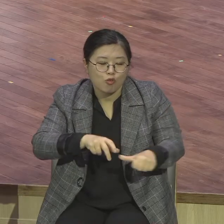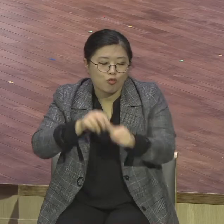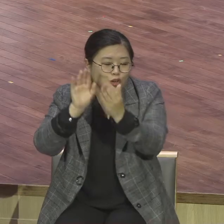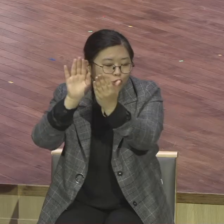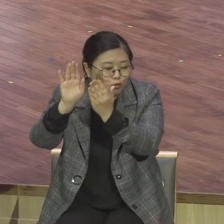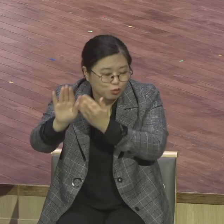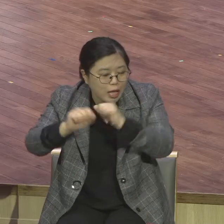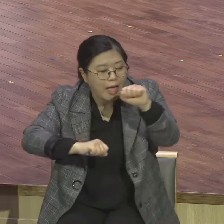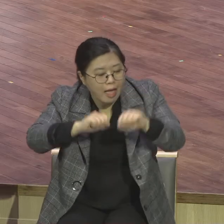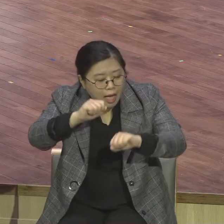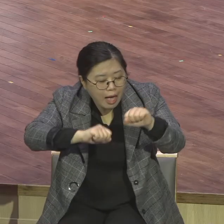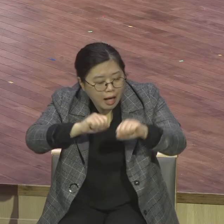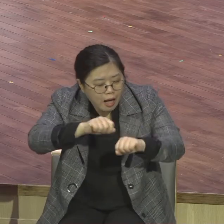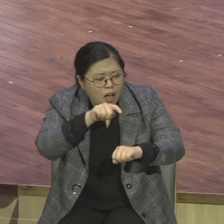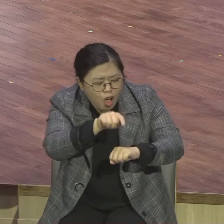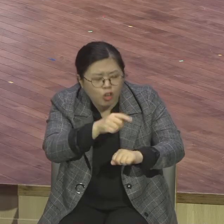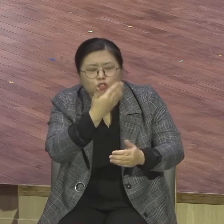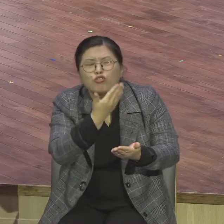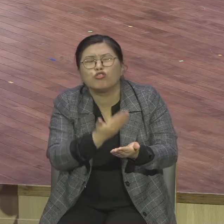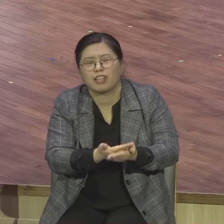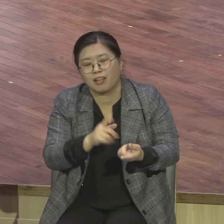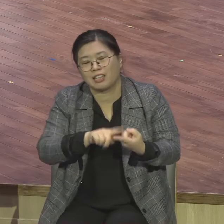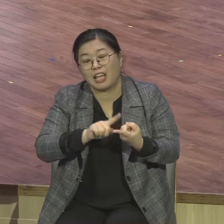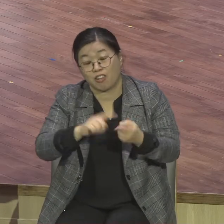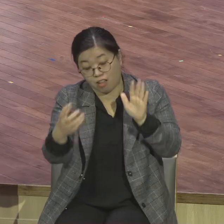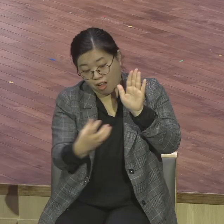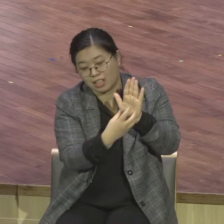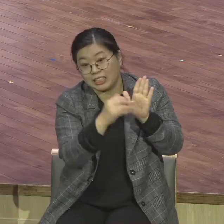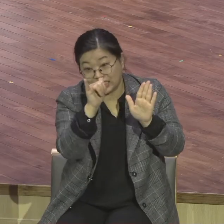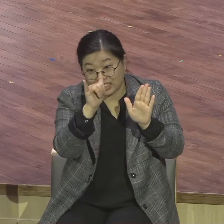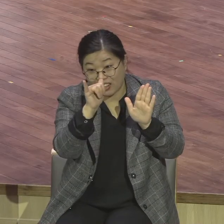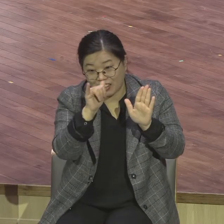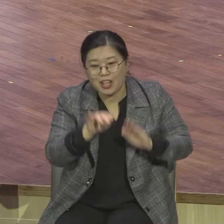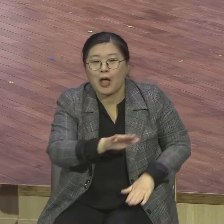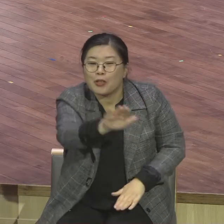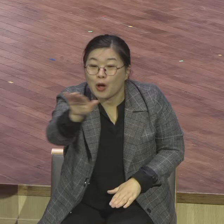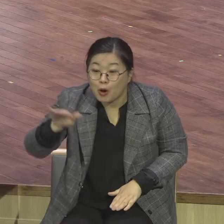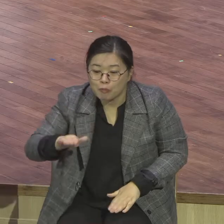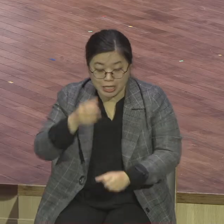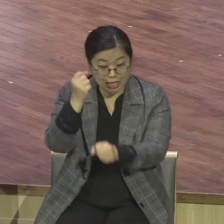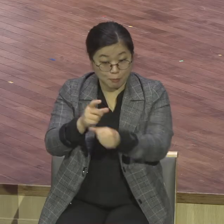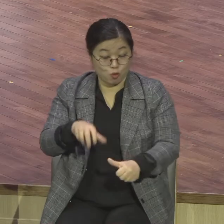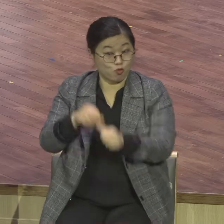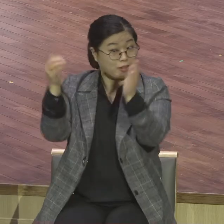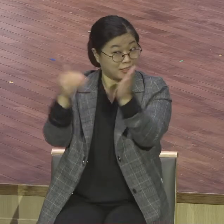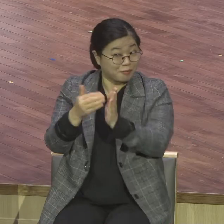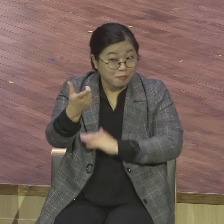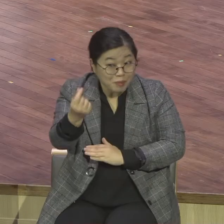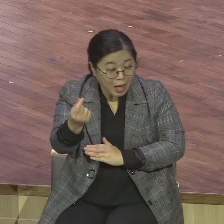앞에서 상급받을 응답을 엄청 많이 받게 된다, 그런 말씀이에요.